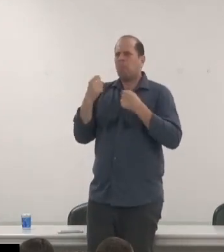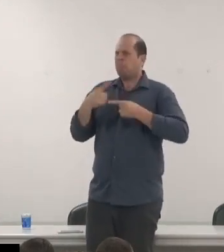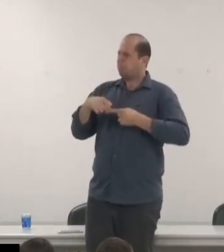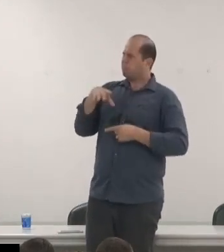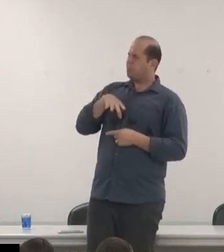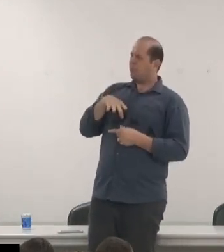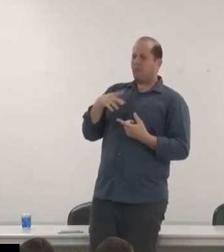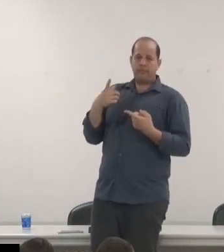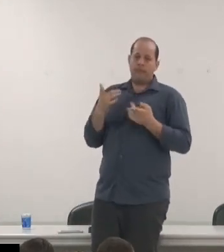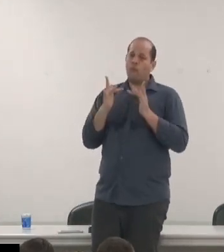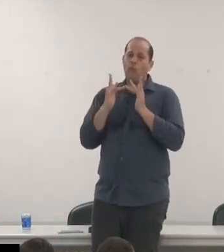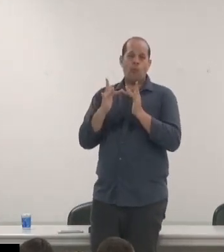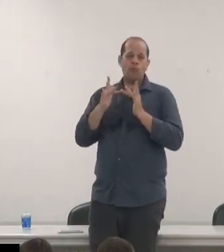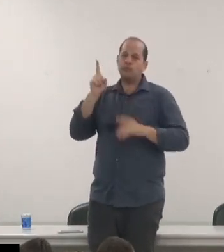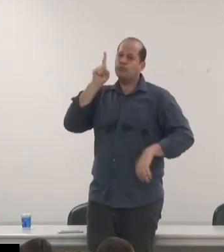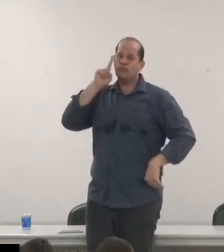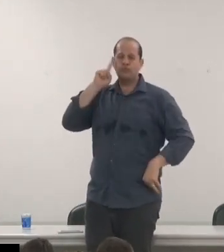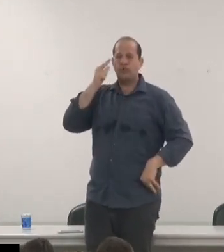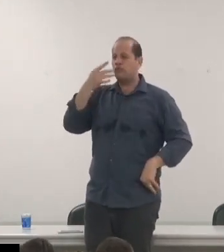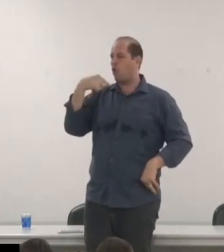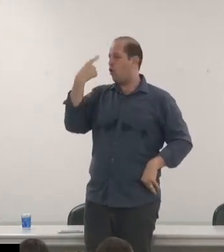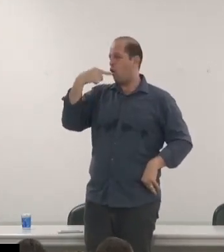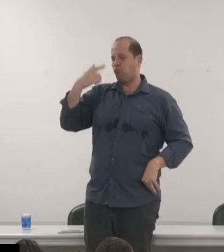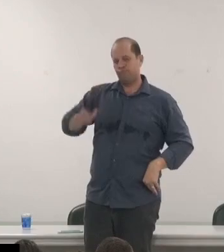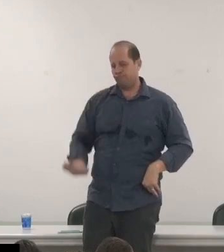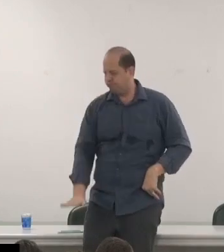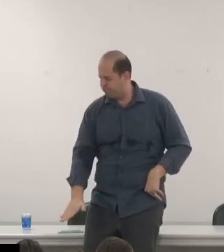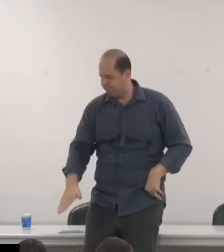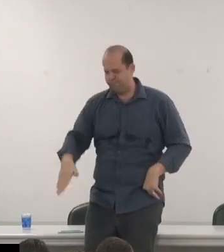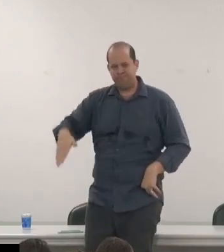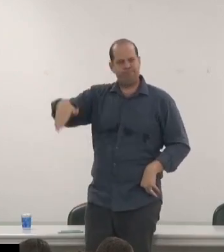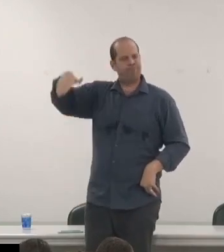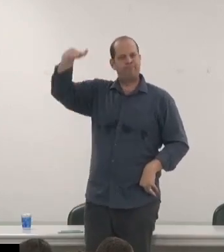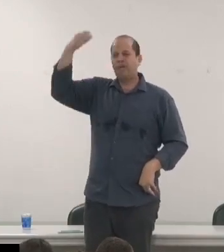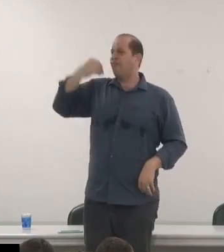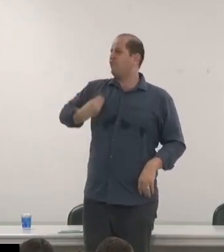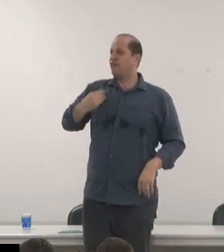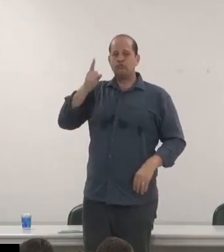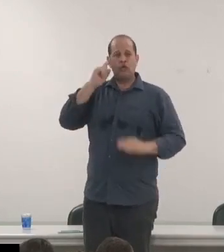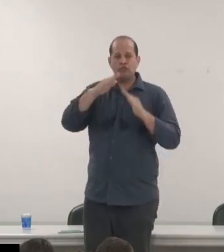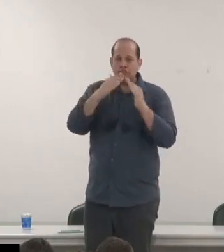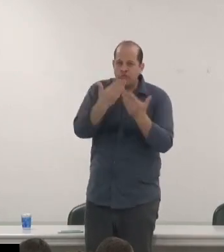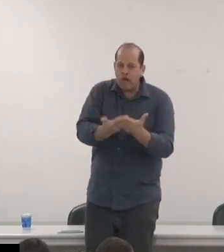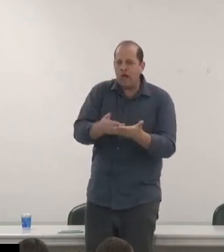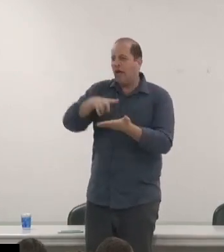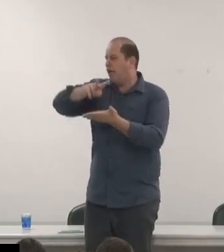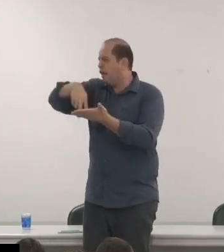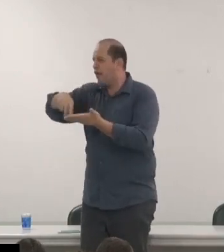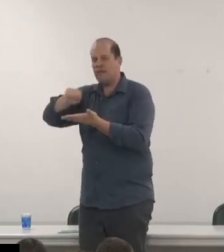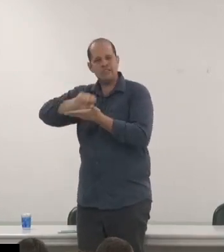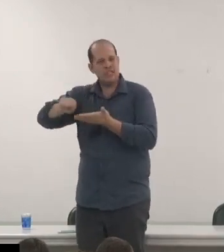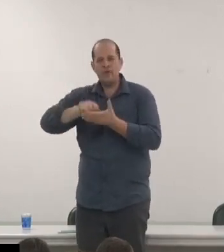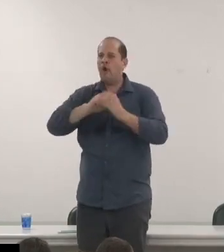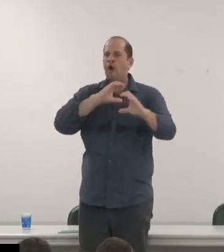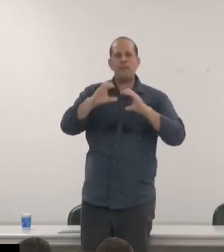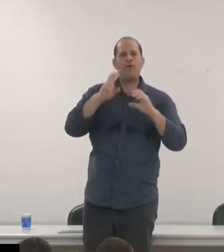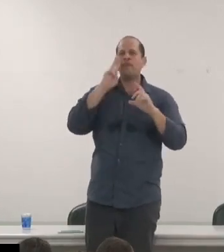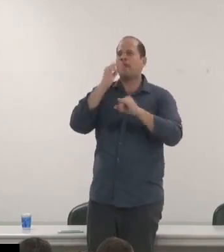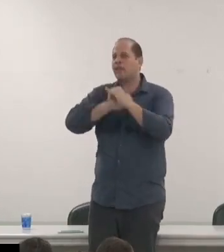é influenciada pela modalidade escrita do português, e é fácil entender essa quantidade, que é tão